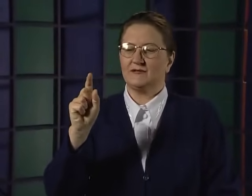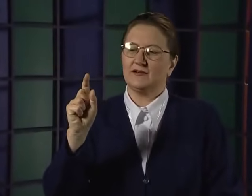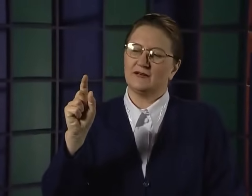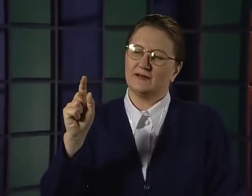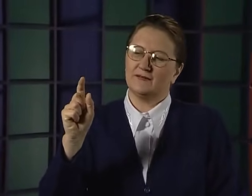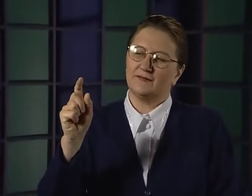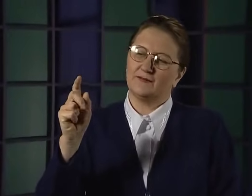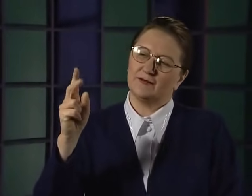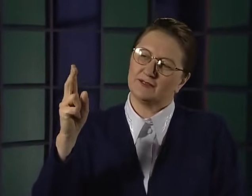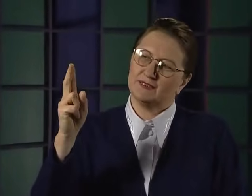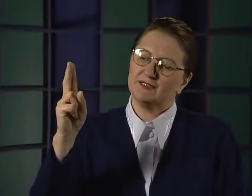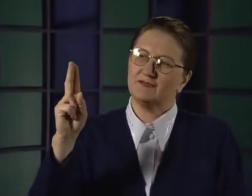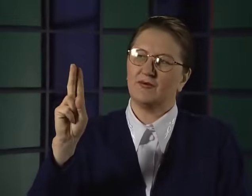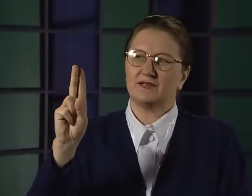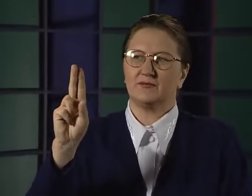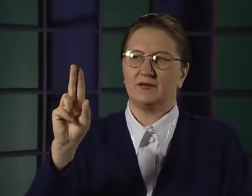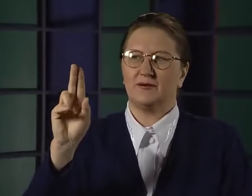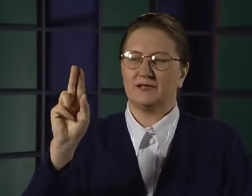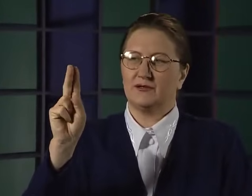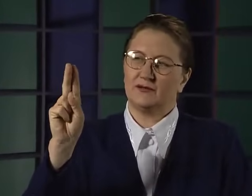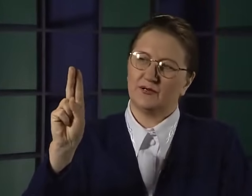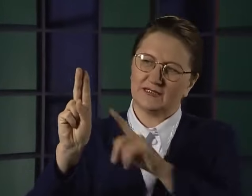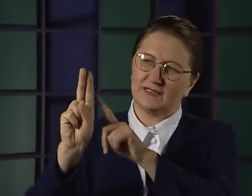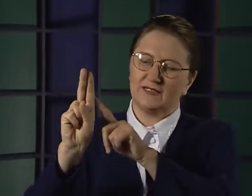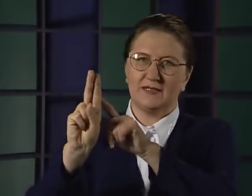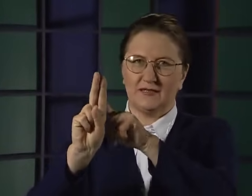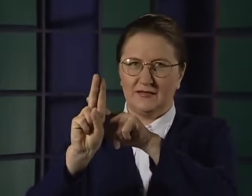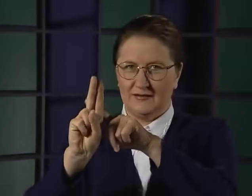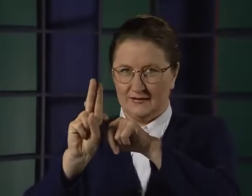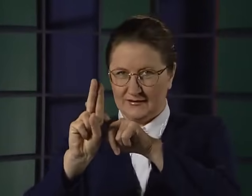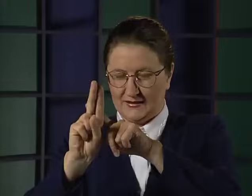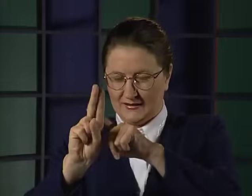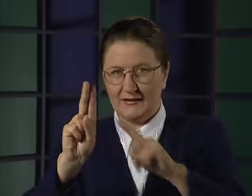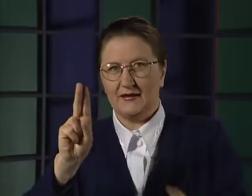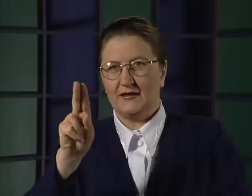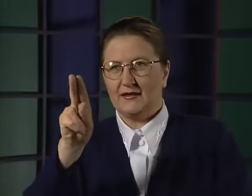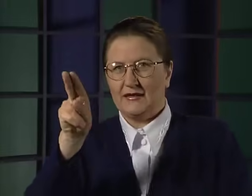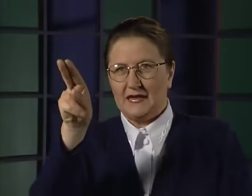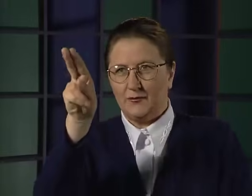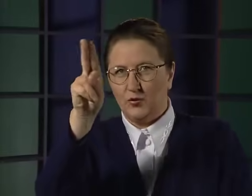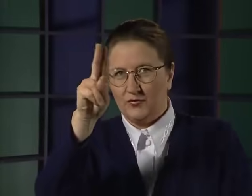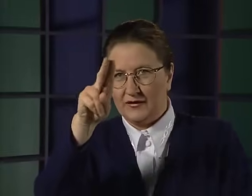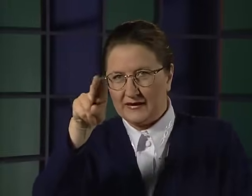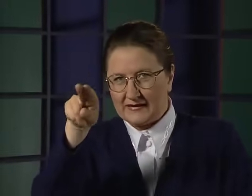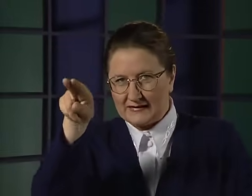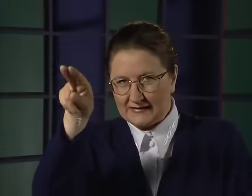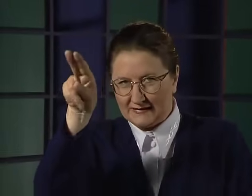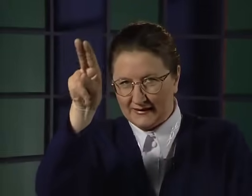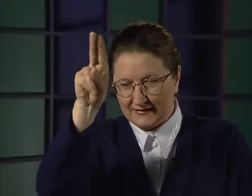вы соедините два пальца указательный и средний, буква «Д».